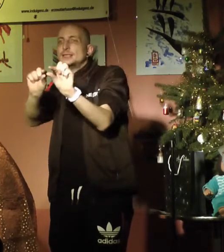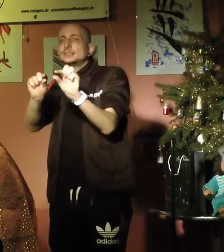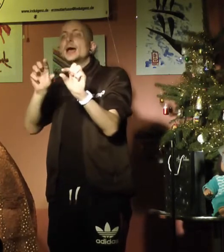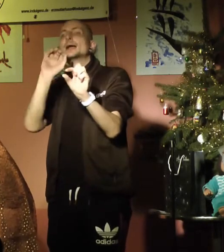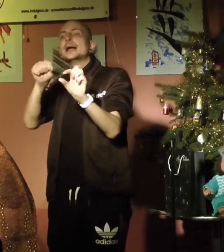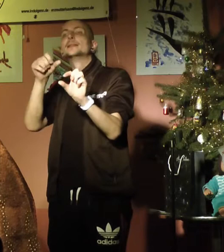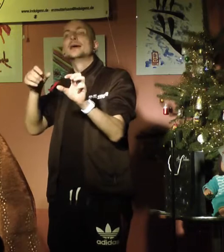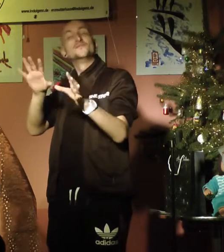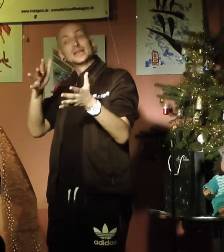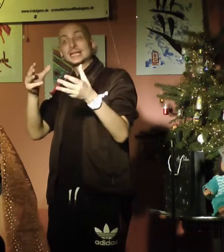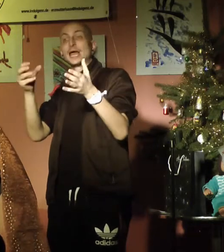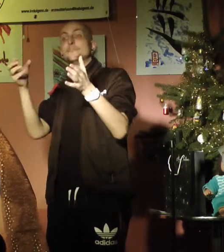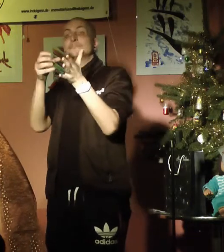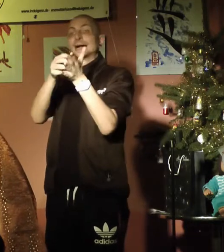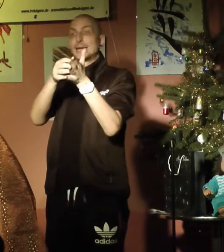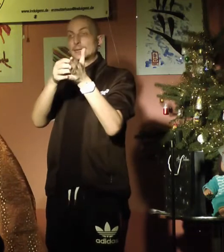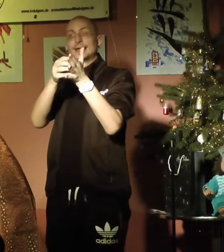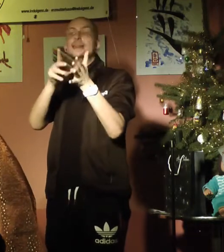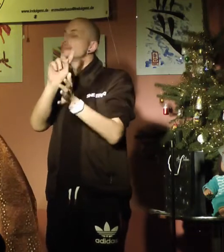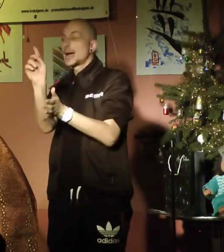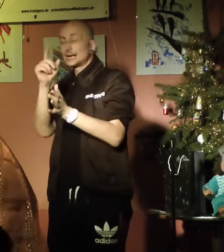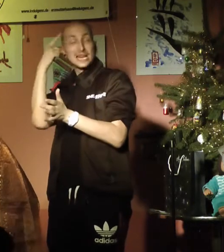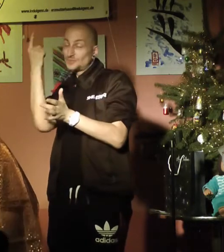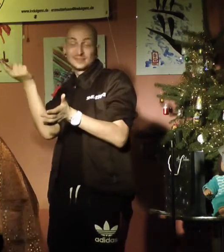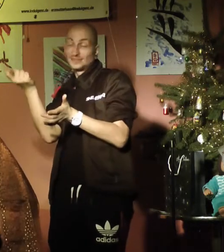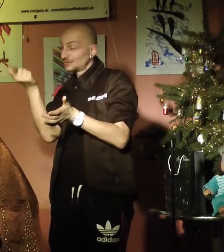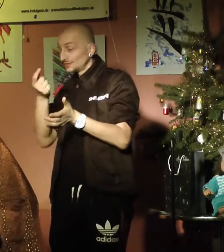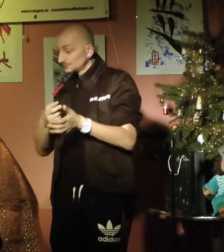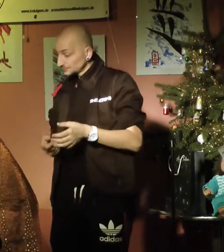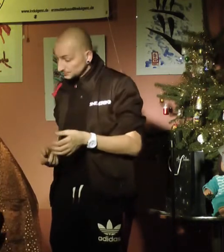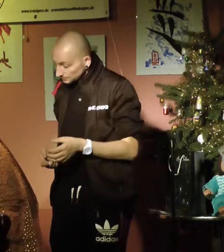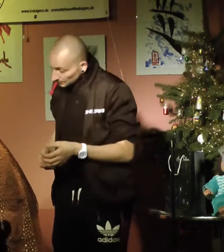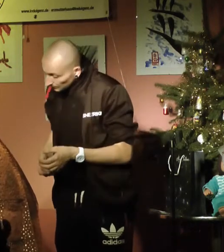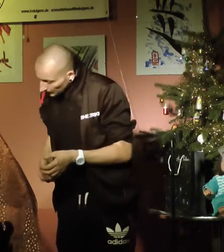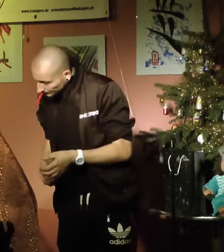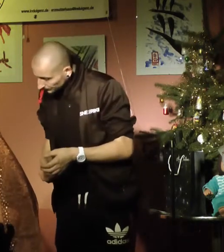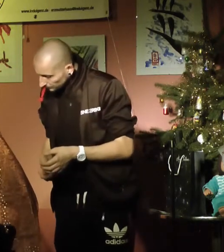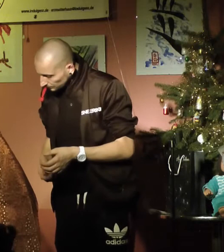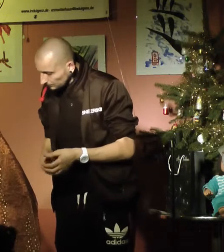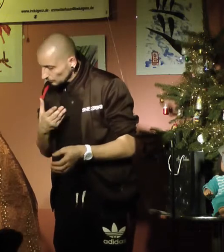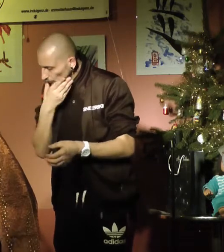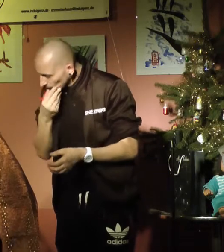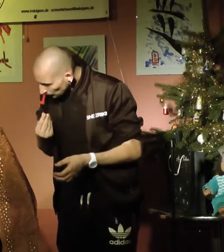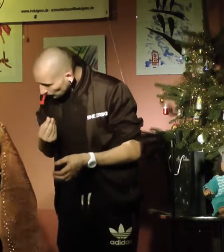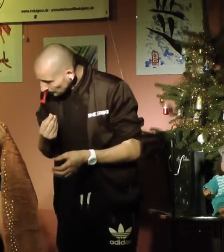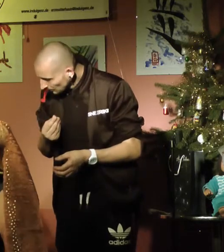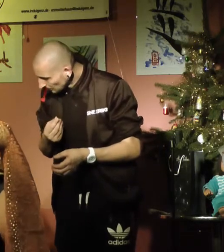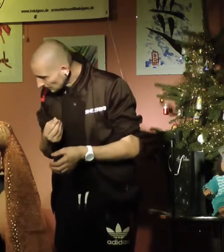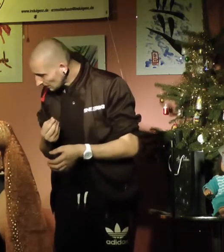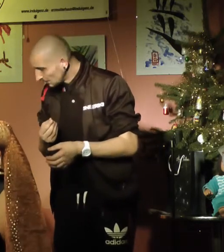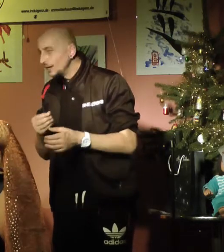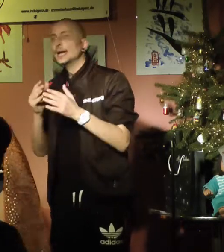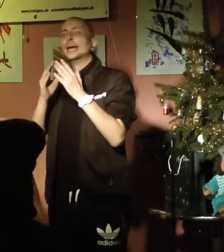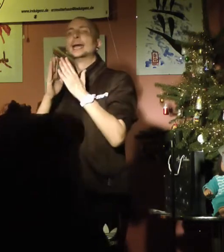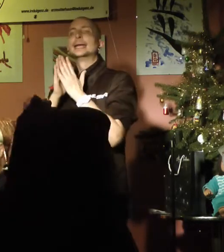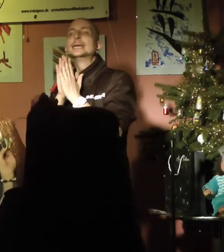Ganz hübsch. Nee, magnetisch ist es, glaube ich, nicht. Ich weiß es nicht, aber auf jeden Fall emailliert und sehr hübsch. Eine Kirche,